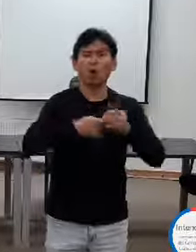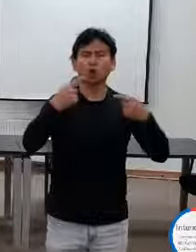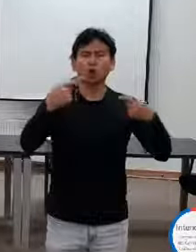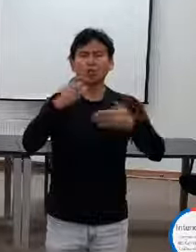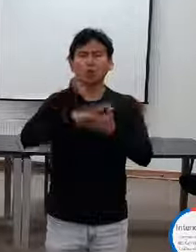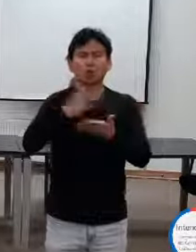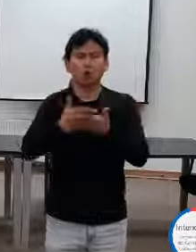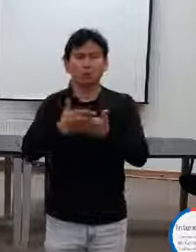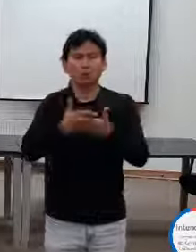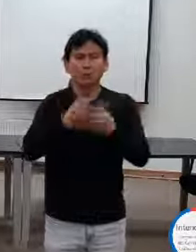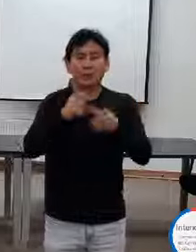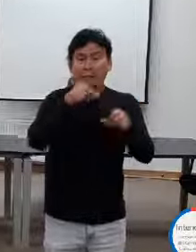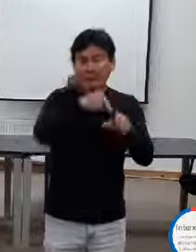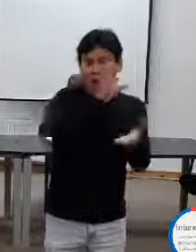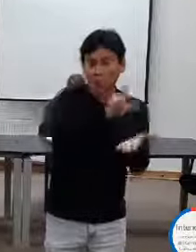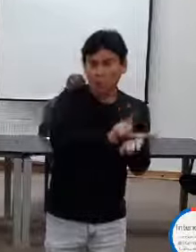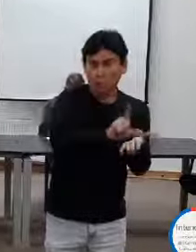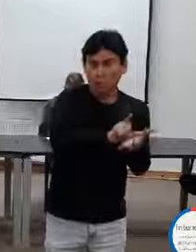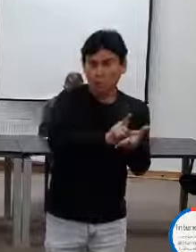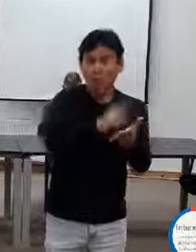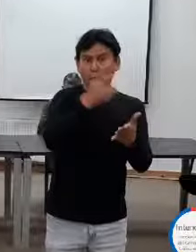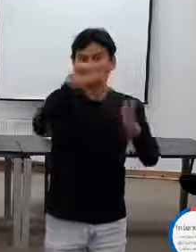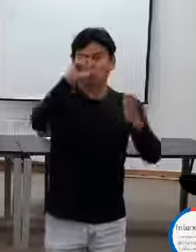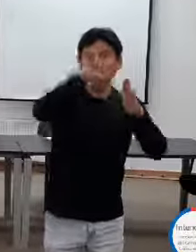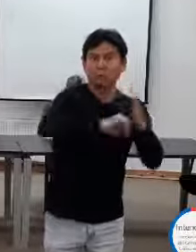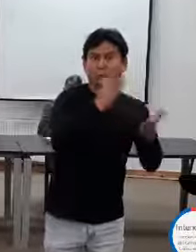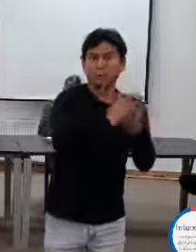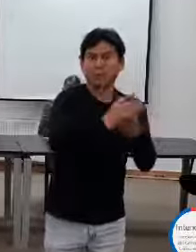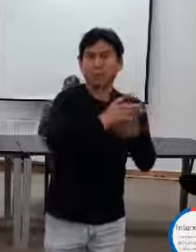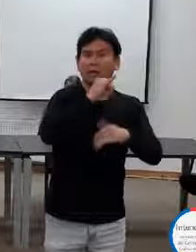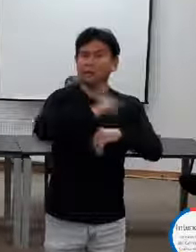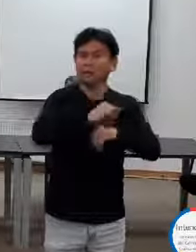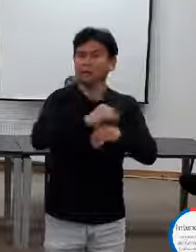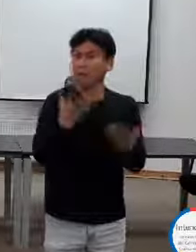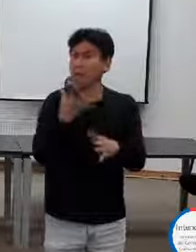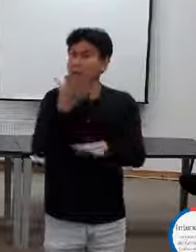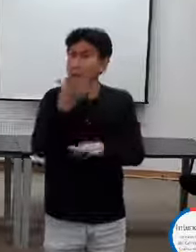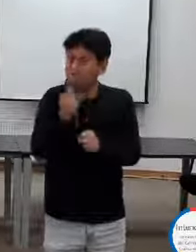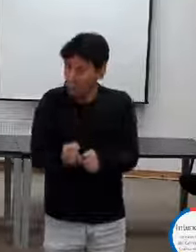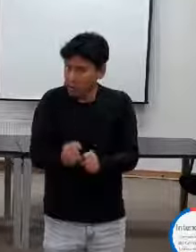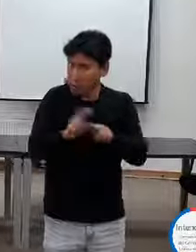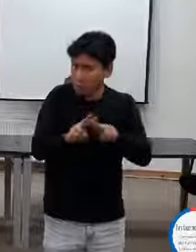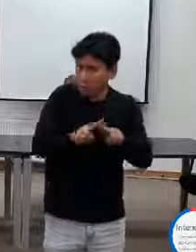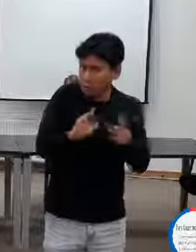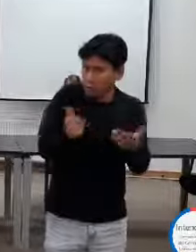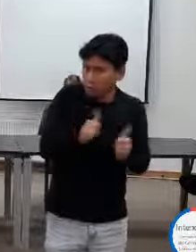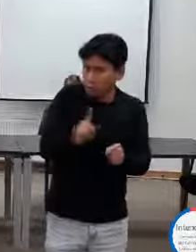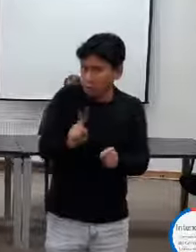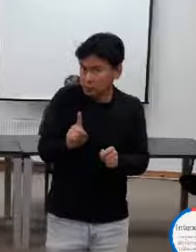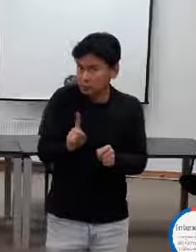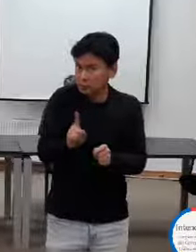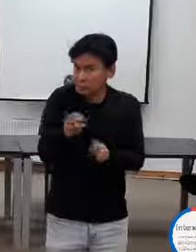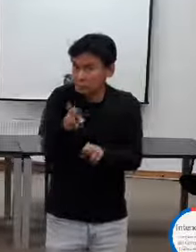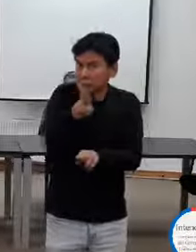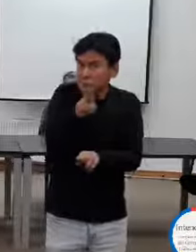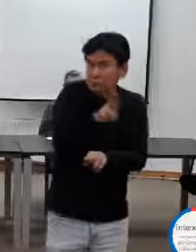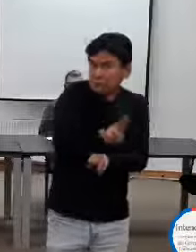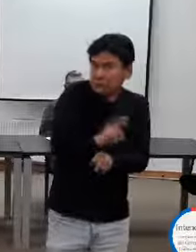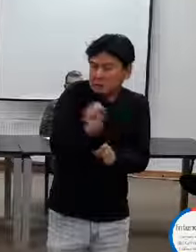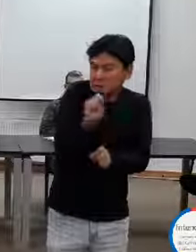la provincia de Capitán Prat en este caso y también una cuarentena obligatoria para la región. ¿Hay alguna opción de aquello? Perdón, ¿me podría